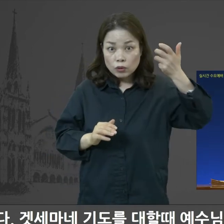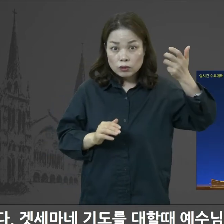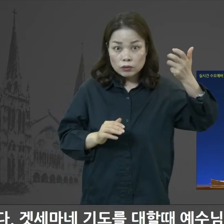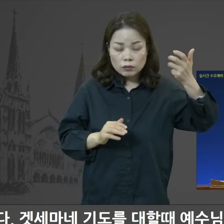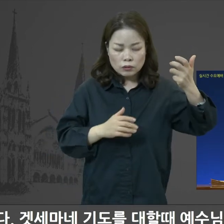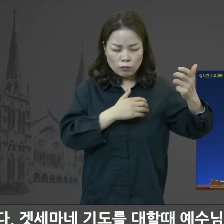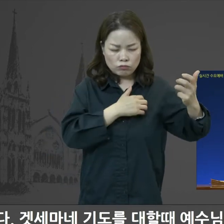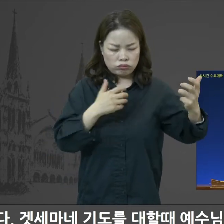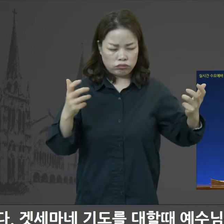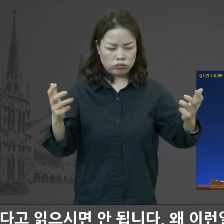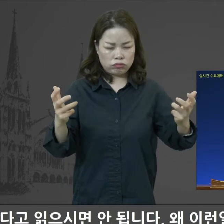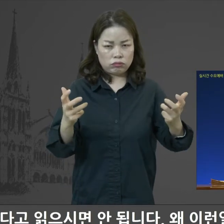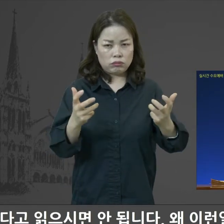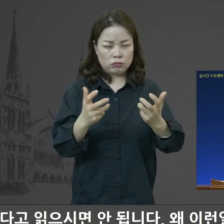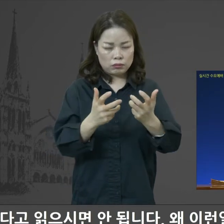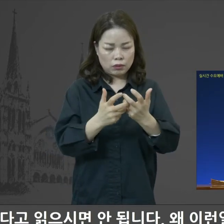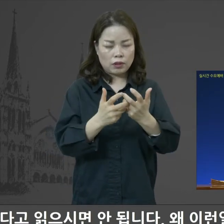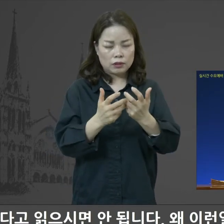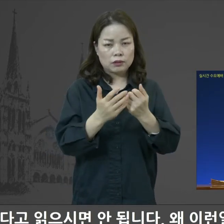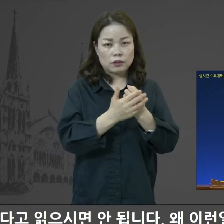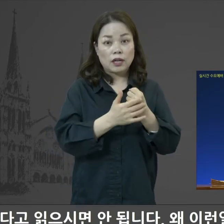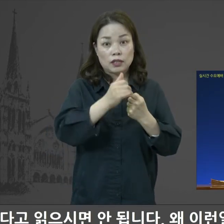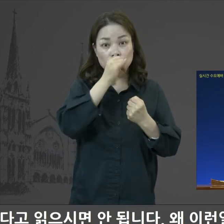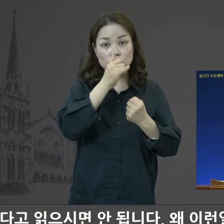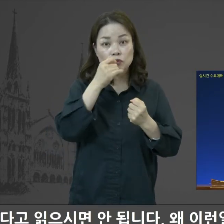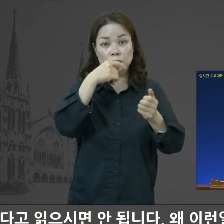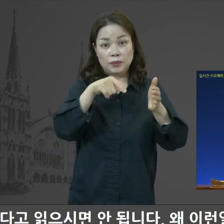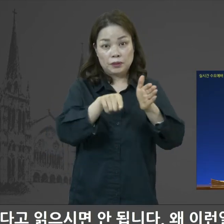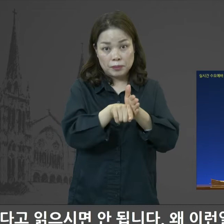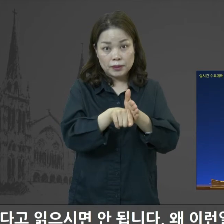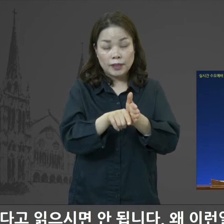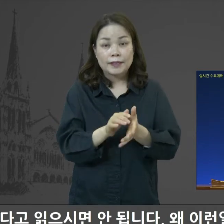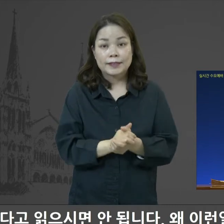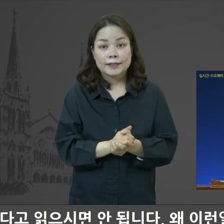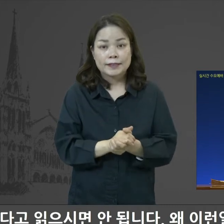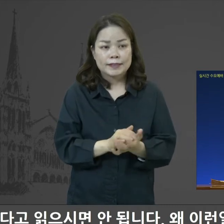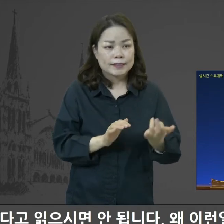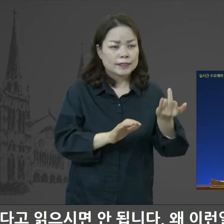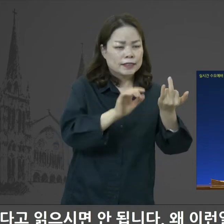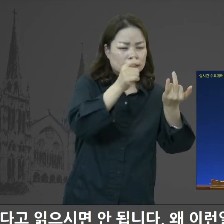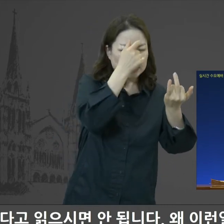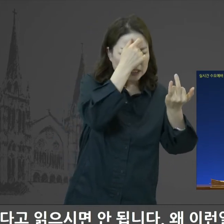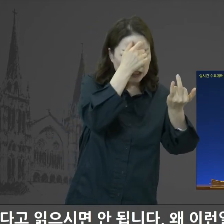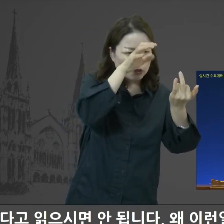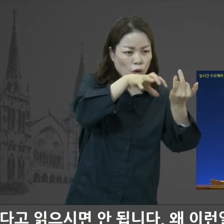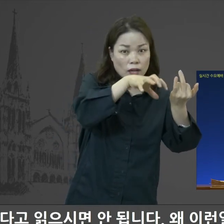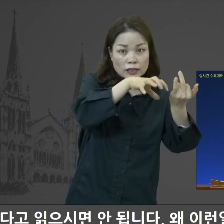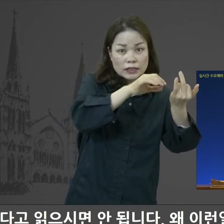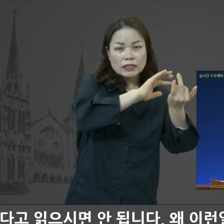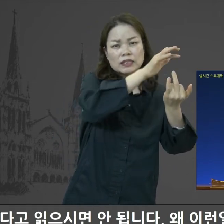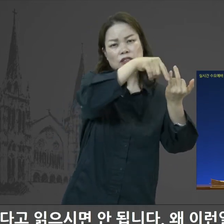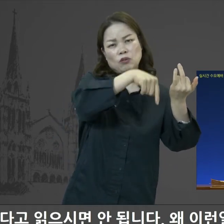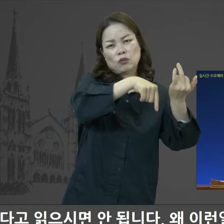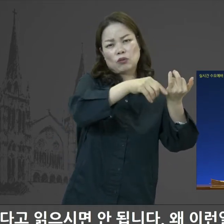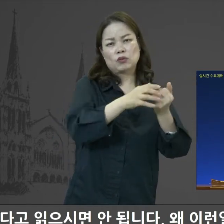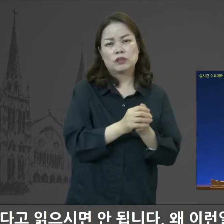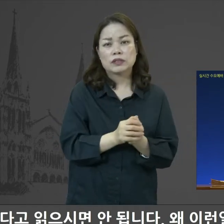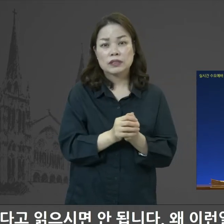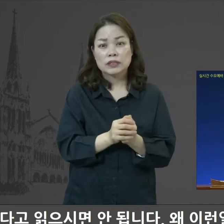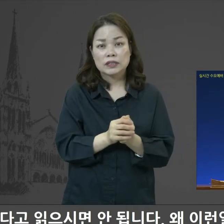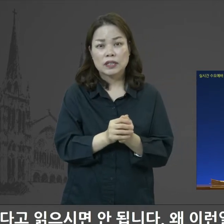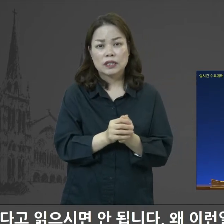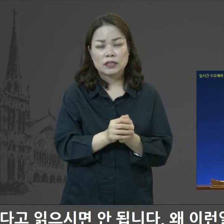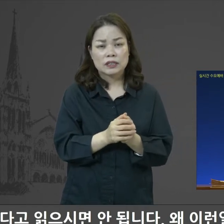굉장히 풍성하게 만들어 줄 것이라 믿습니다. 겟세마네 기도를 이해할 수 있는 중요한 열쇠는 이